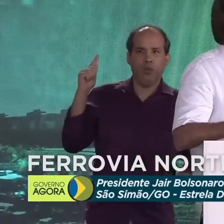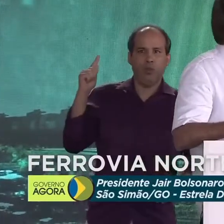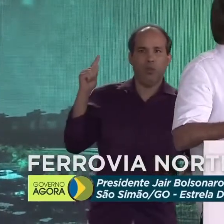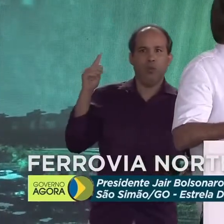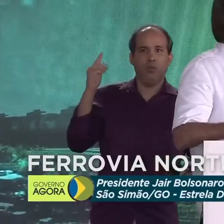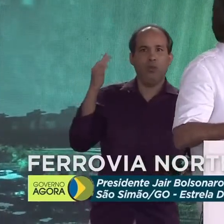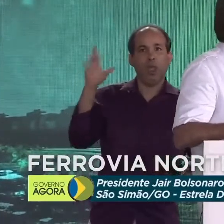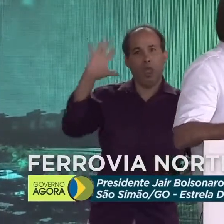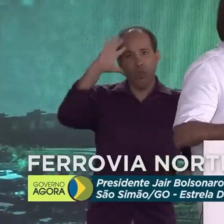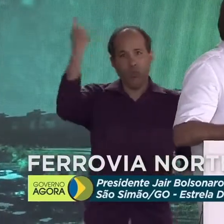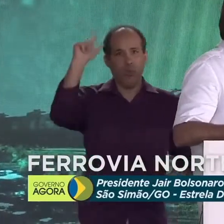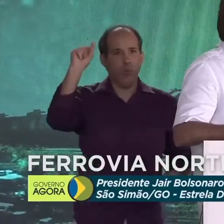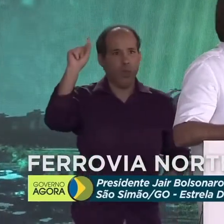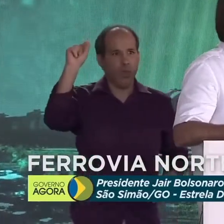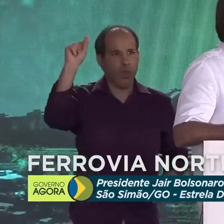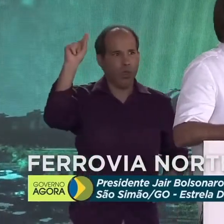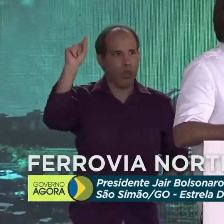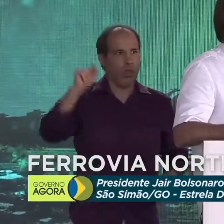que decidiu